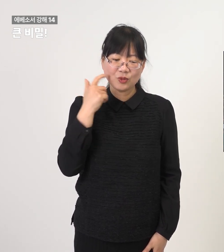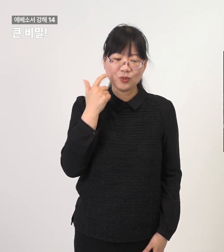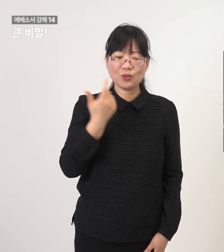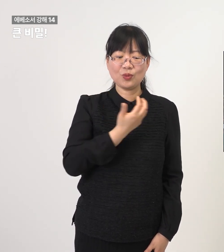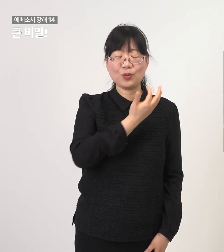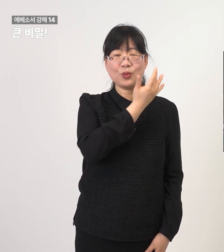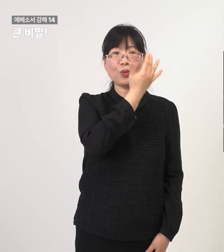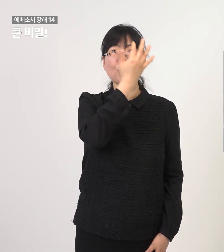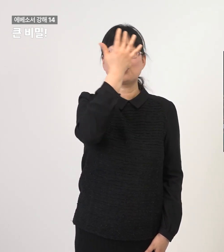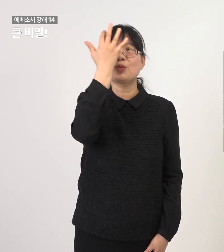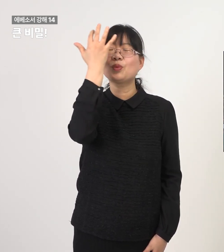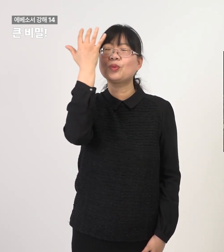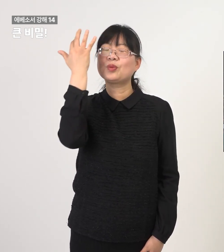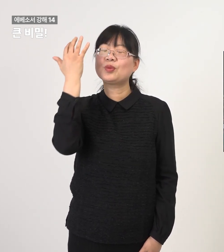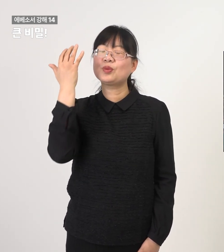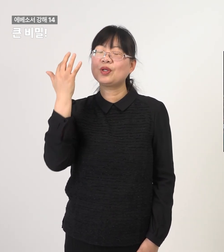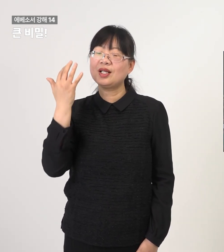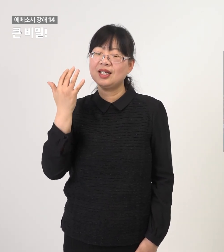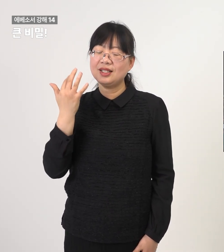아름답고